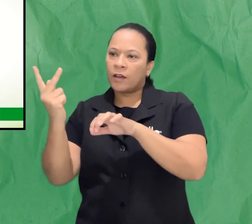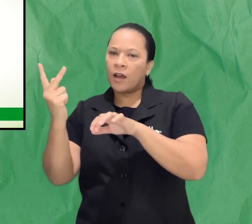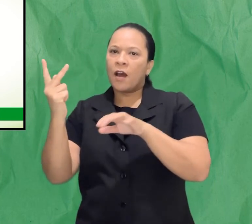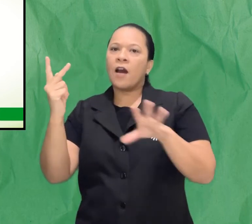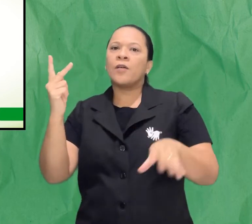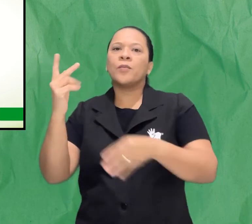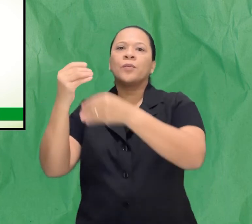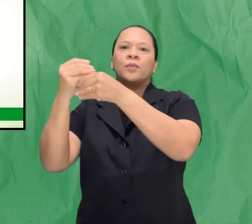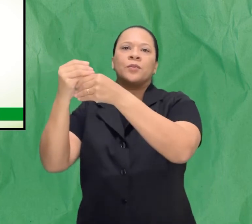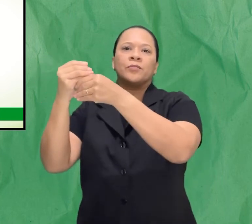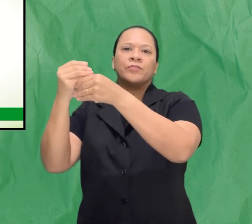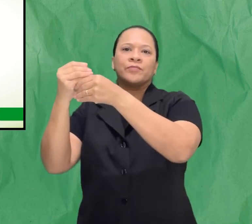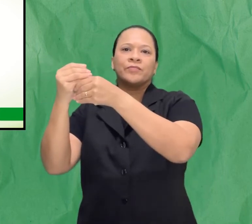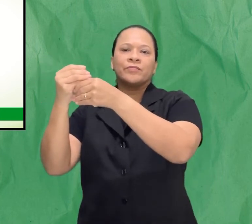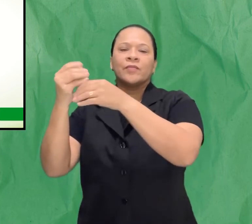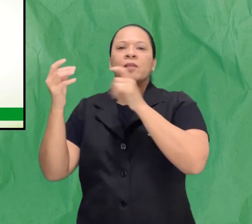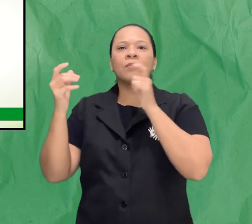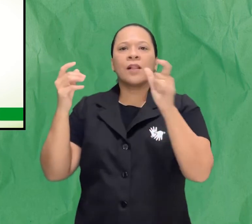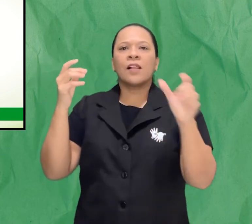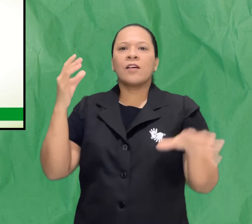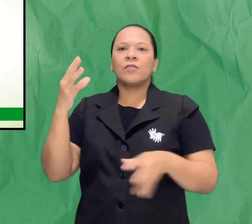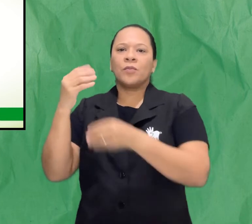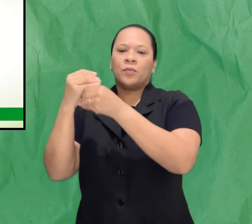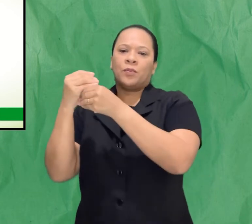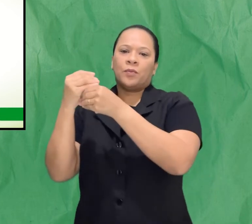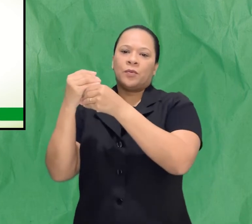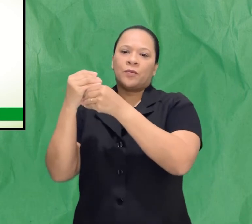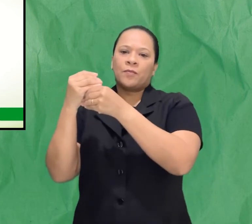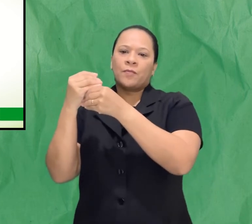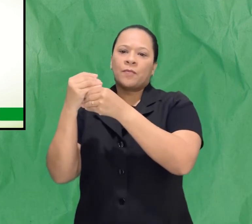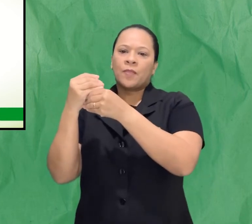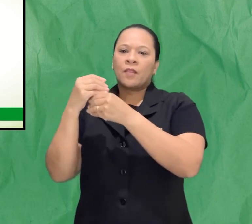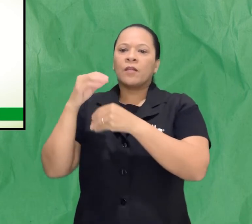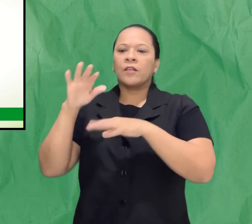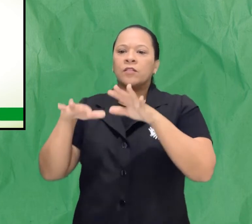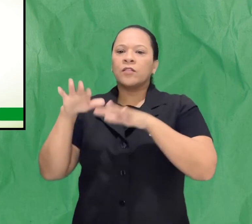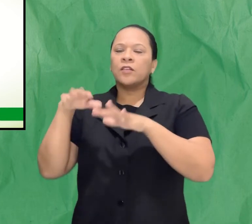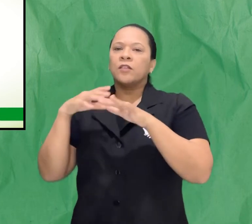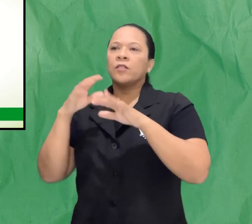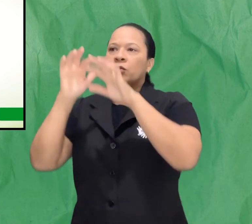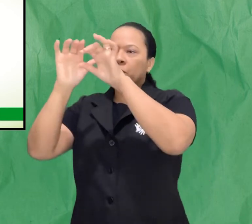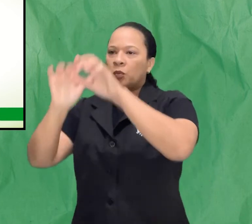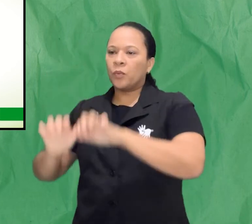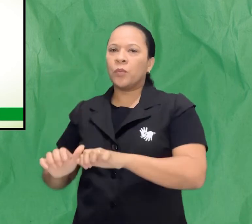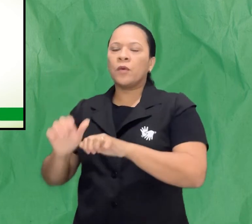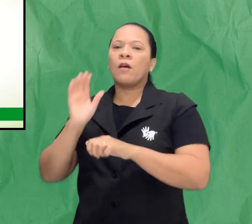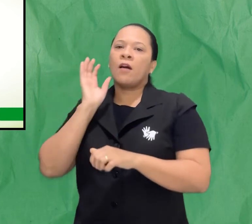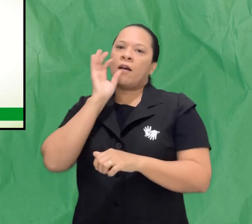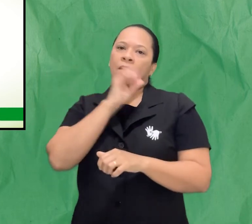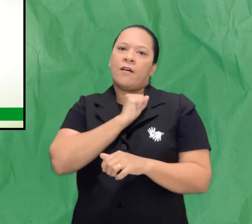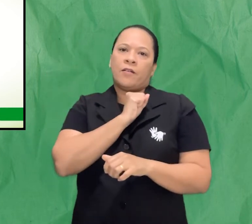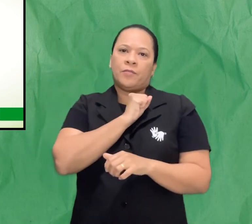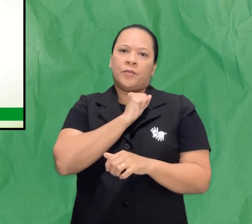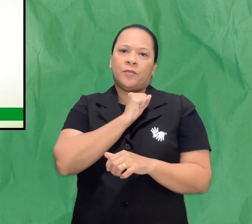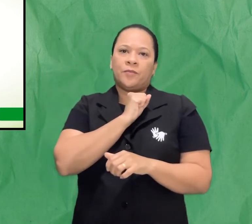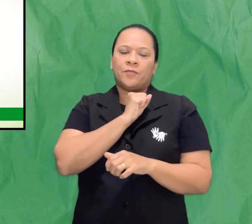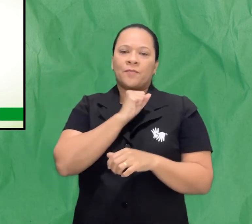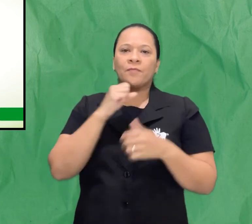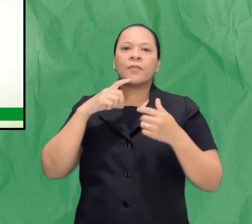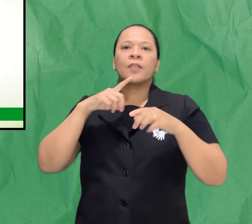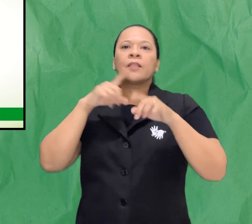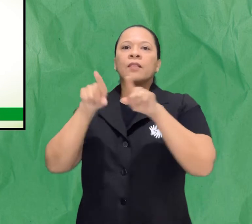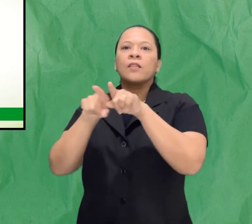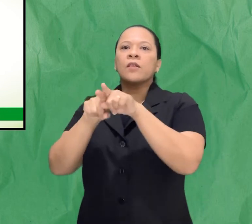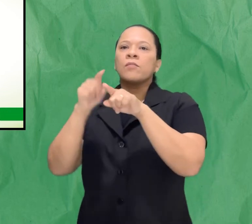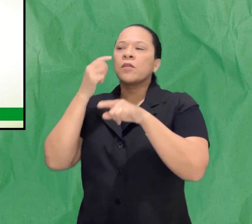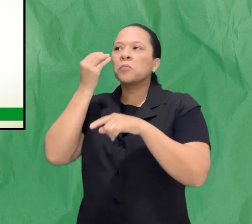então ele faz com que eu digite mais rápido os comandos. Eu também tenho uma checagem